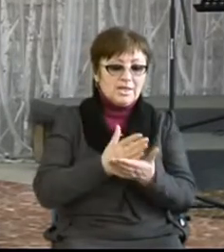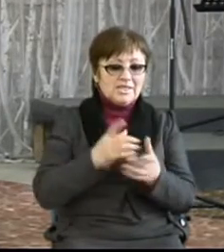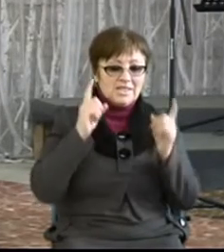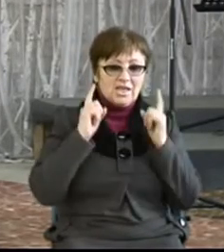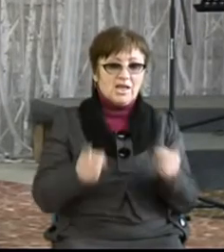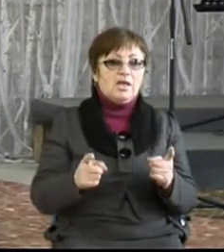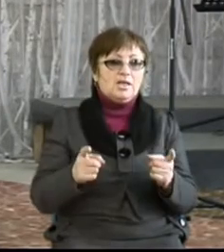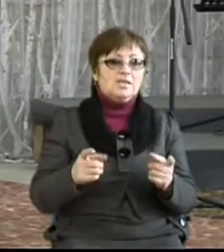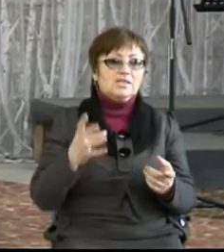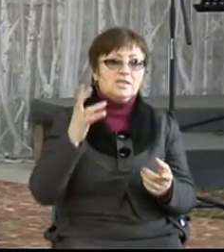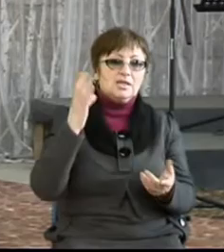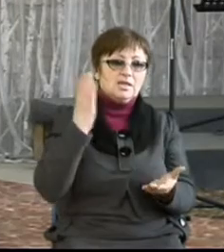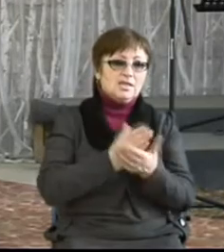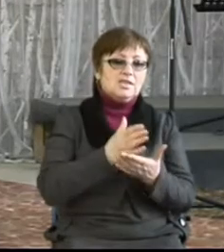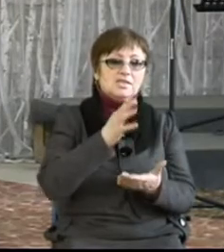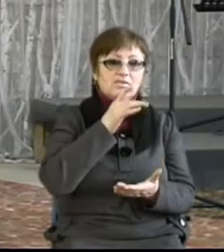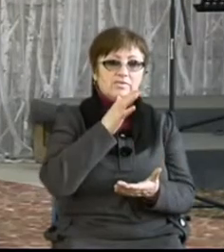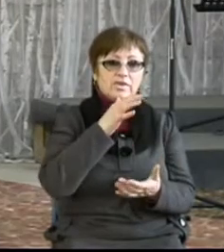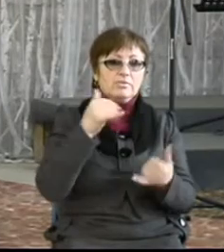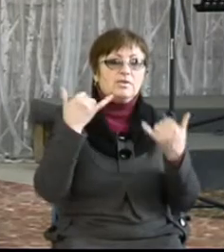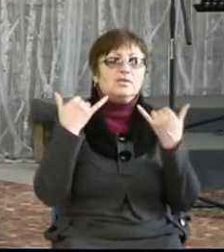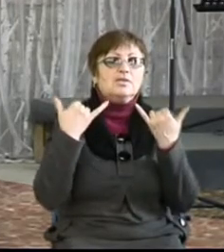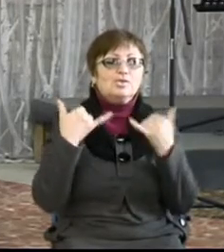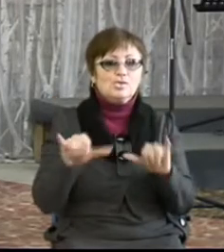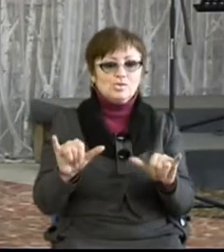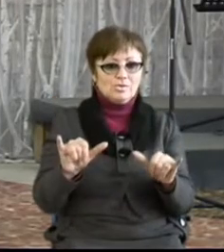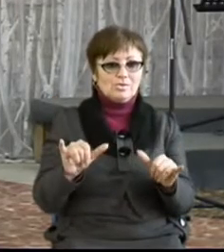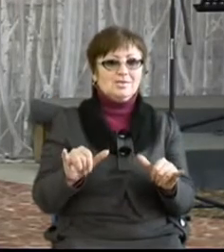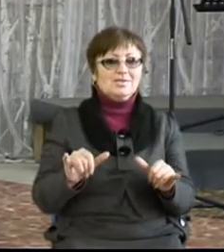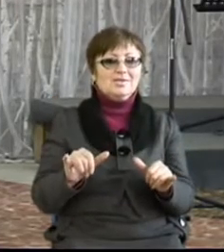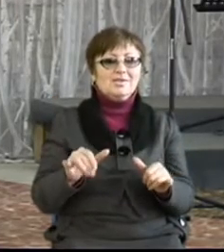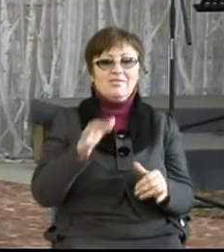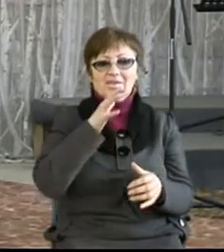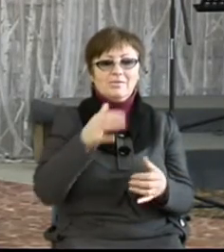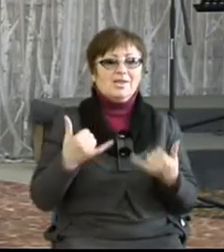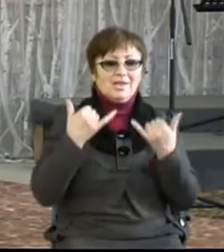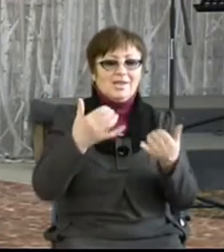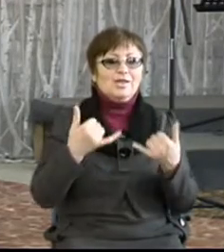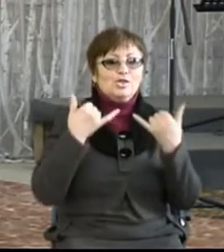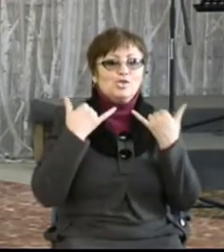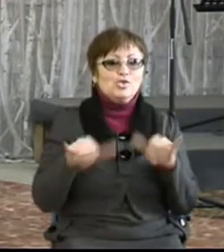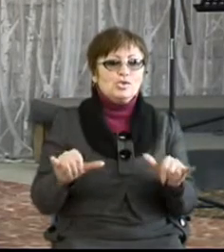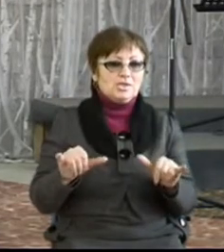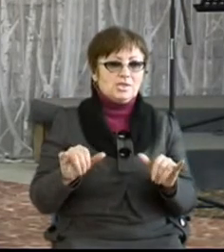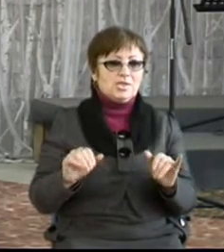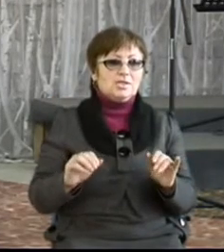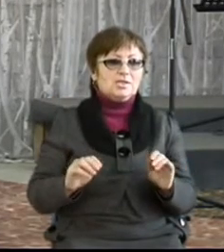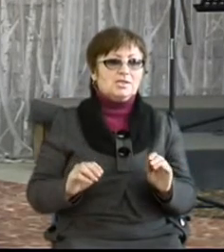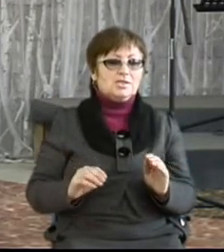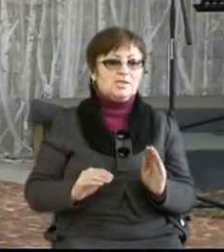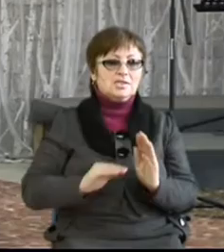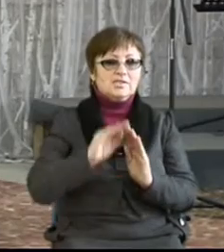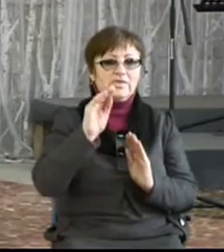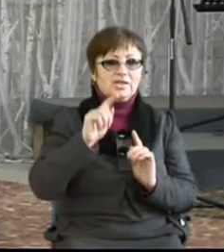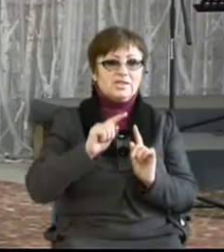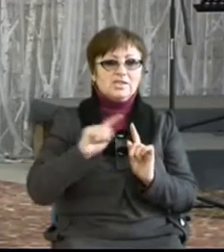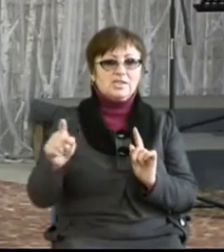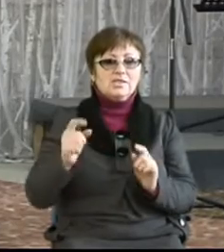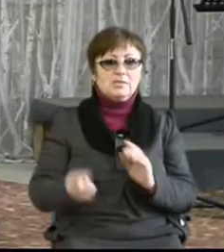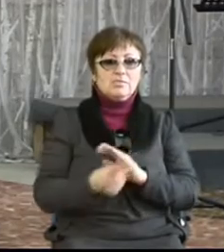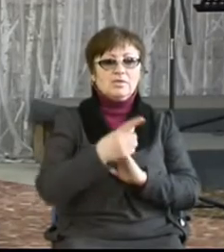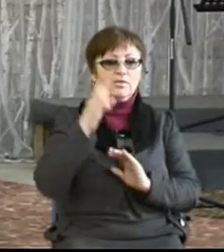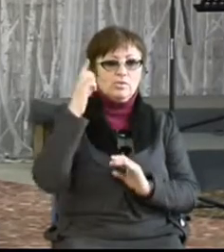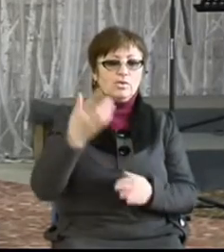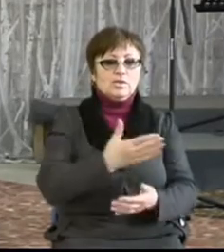видим, всегда существует время чуду. Время чуду сверхъестественному проявлению Бога в нашей жизни. И я думаю,